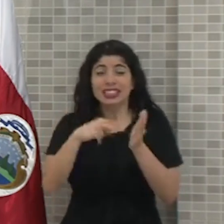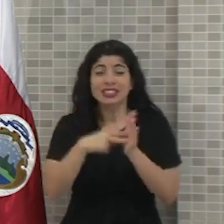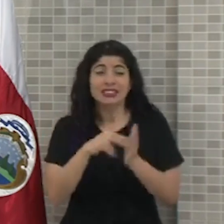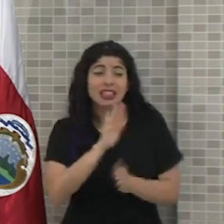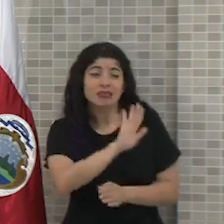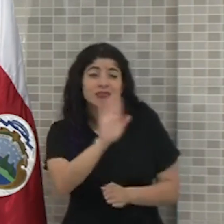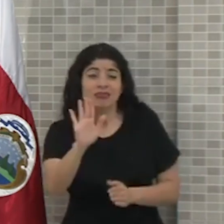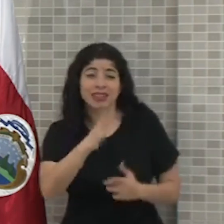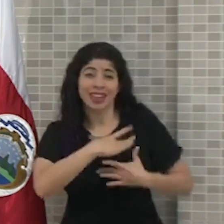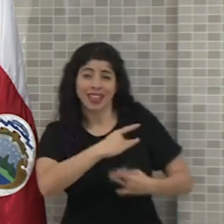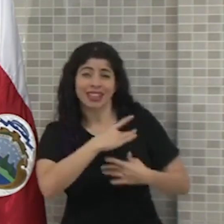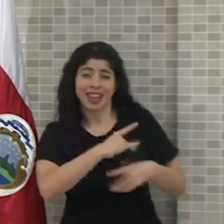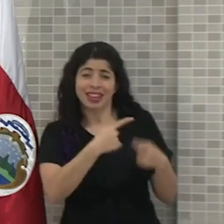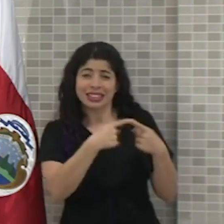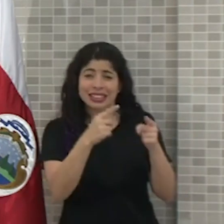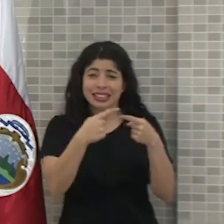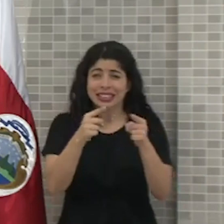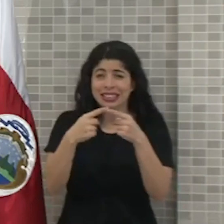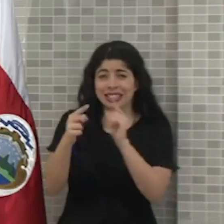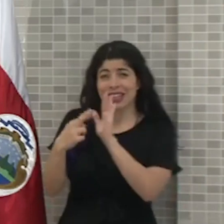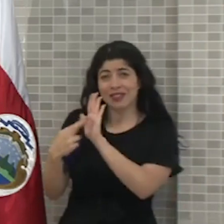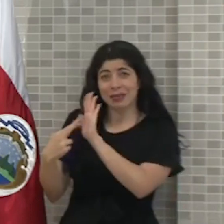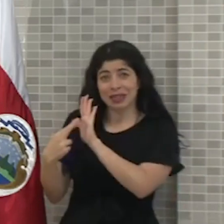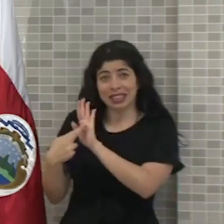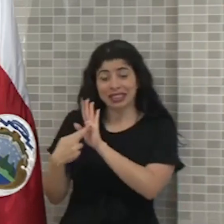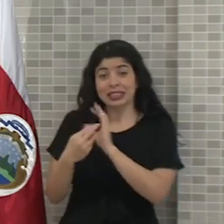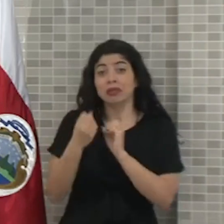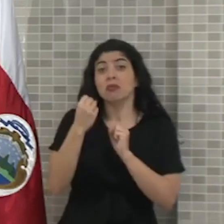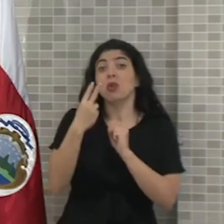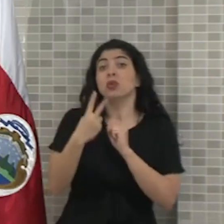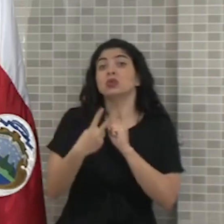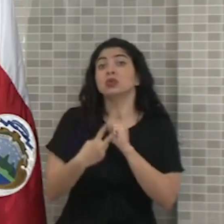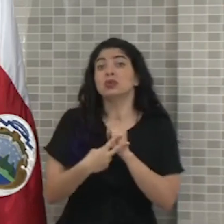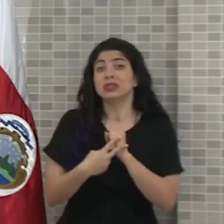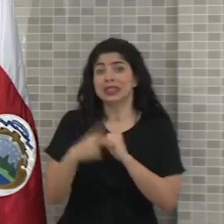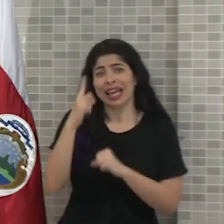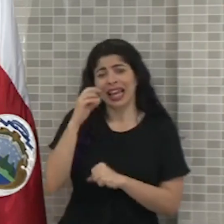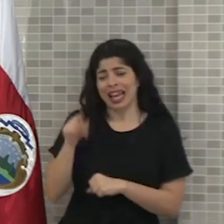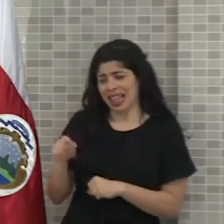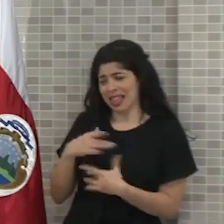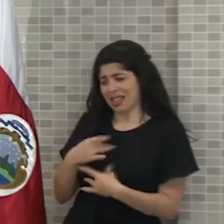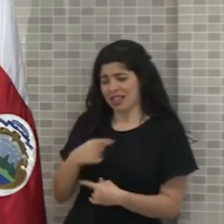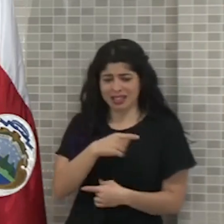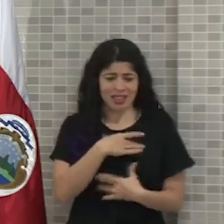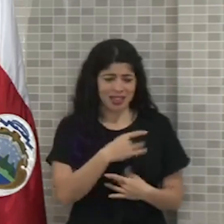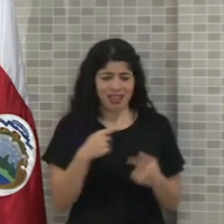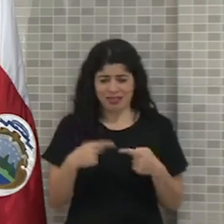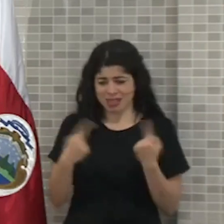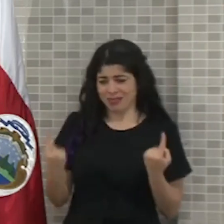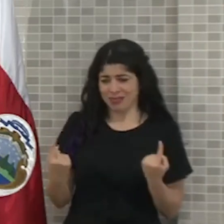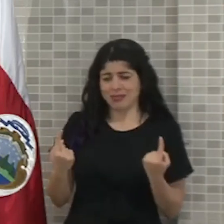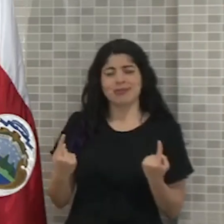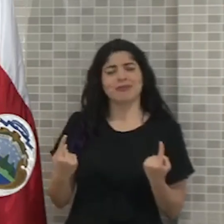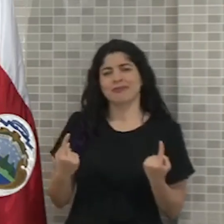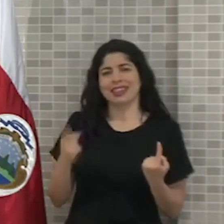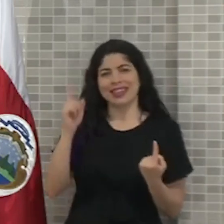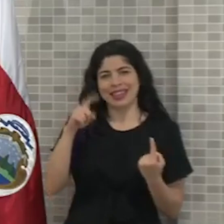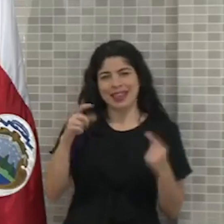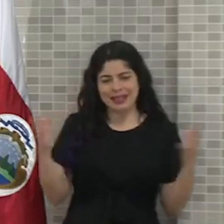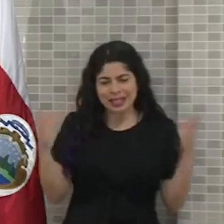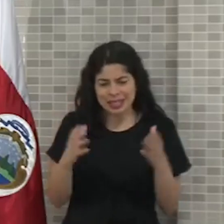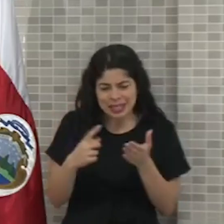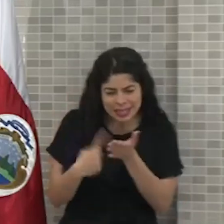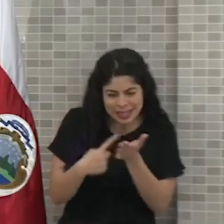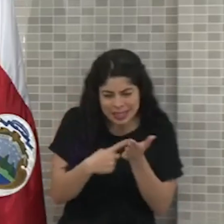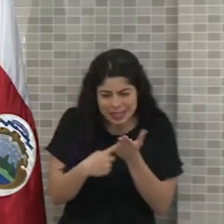intereses representados, muchas veces en apariencia contrapuestos, tenemos